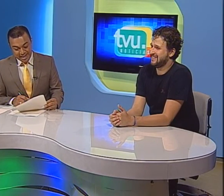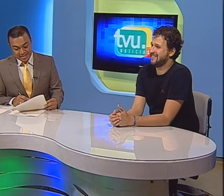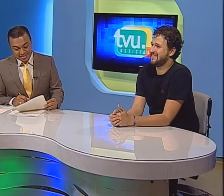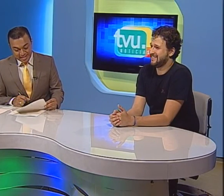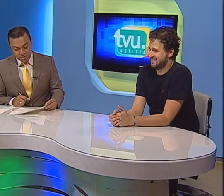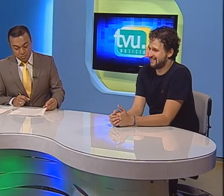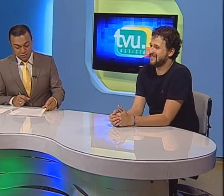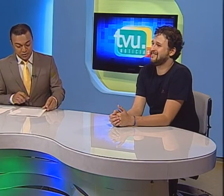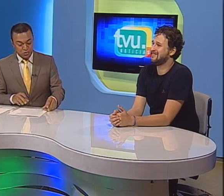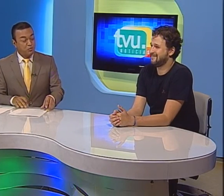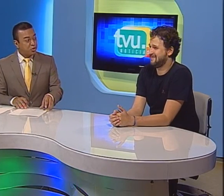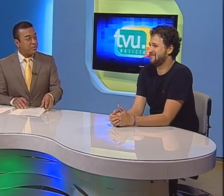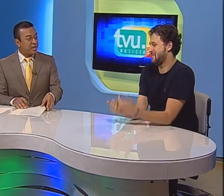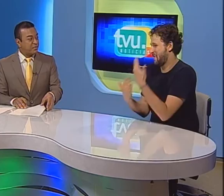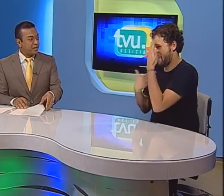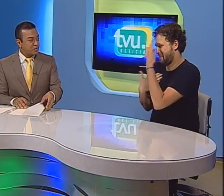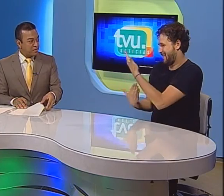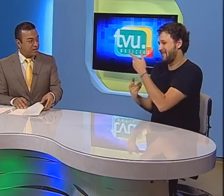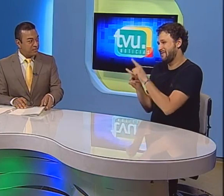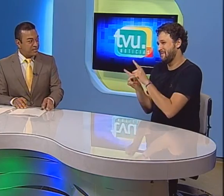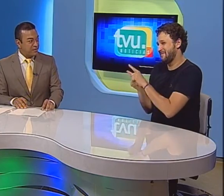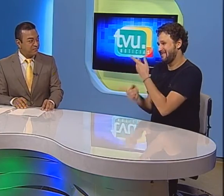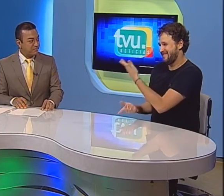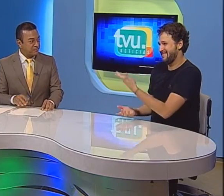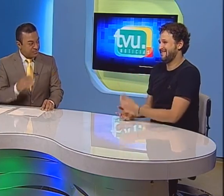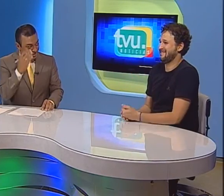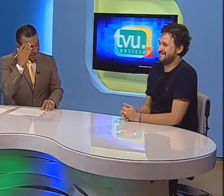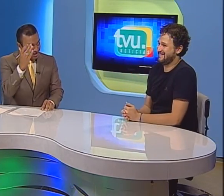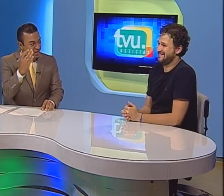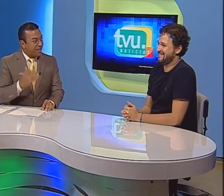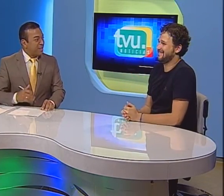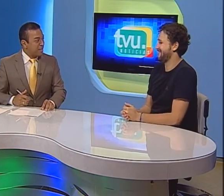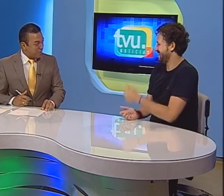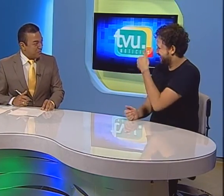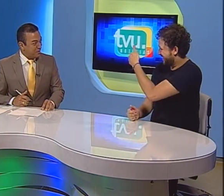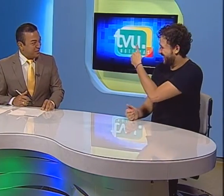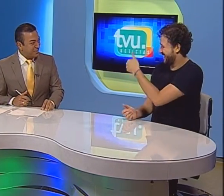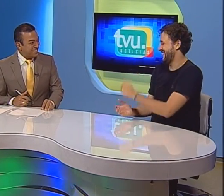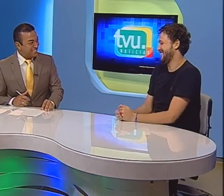Isaac Simon. Professor, muito obrigado pela sua participação. Obrigado também. Boa noite.